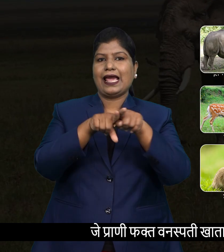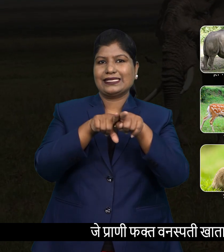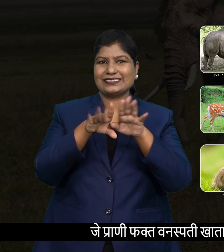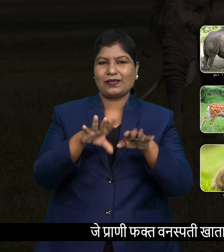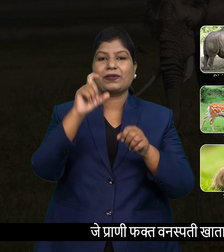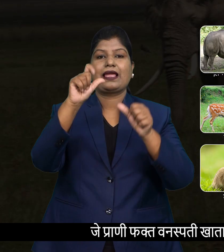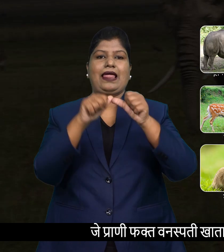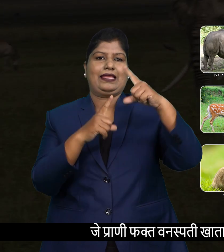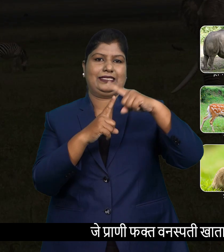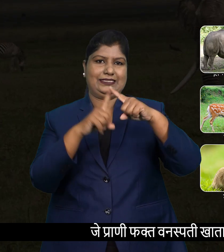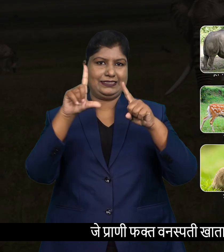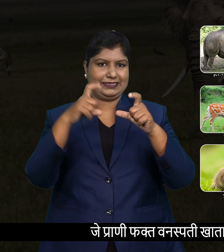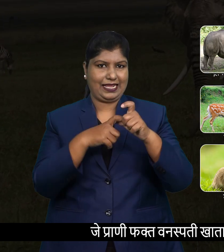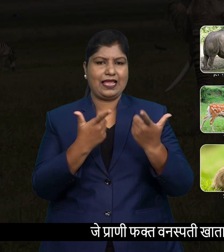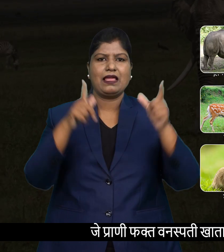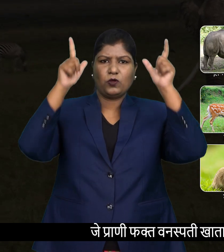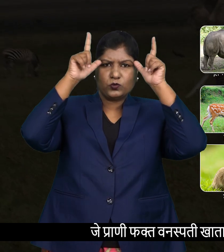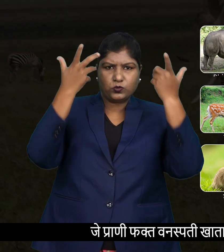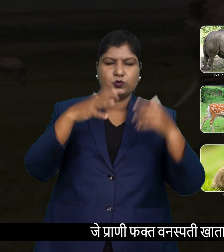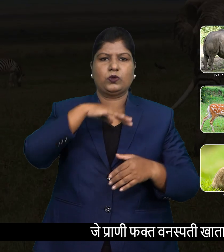उदाहरणार्थ गुरेढोरे.